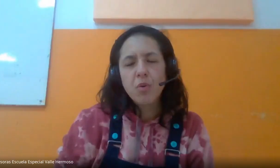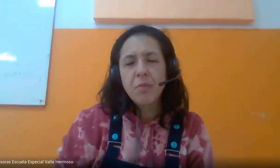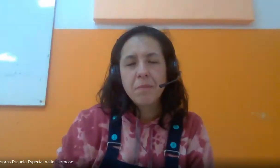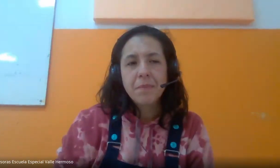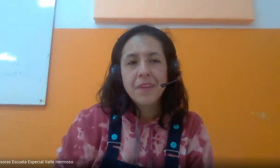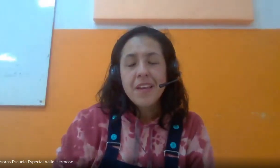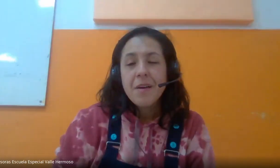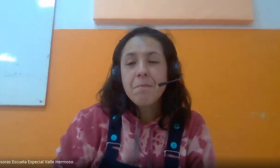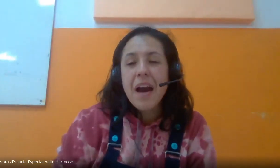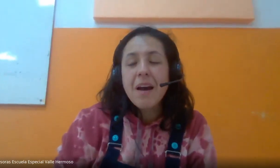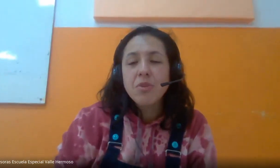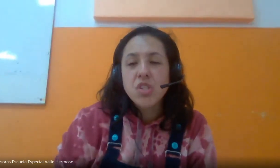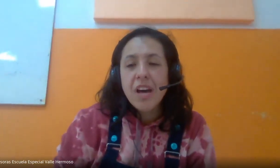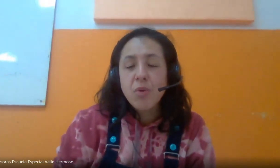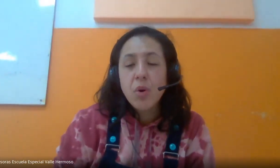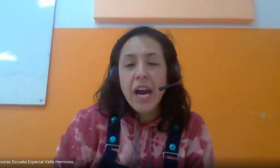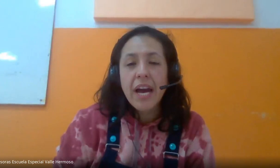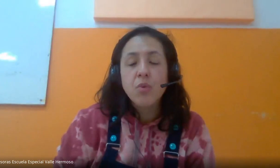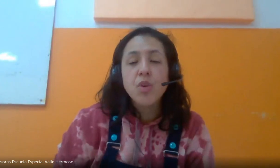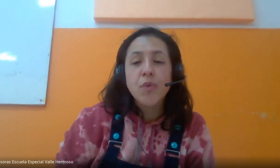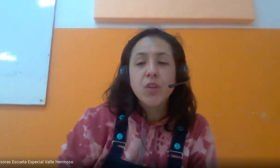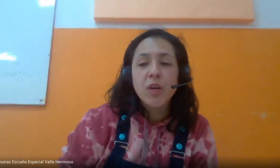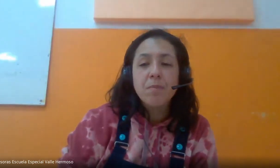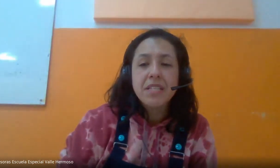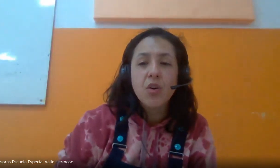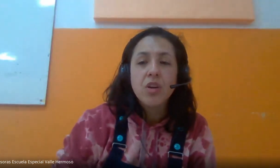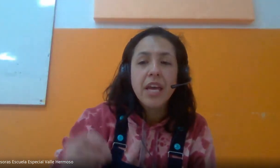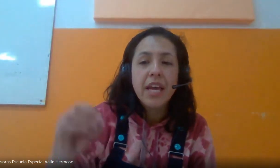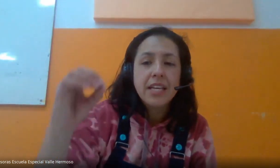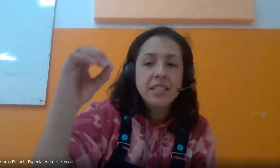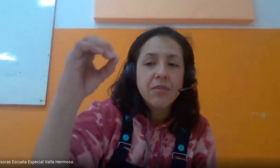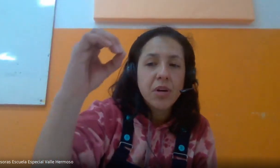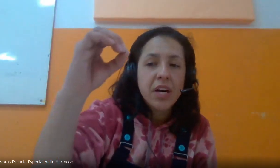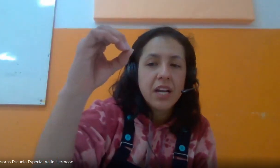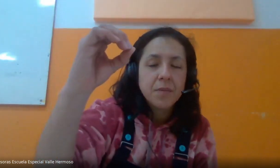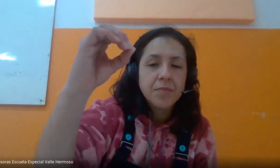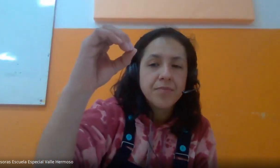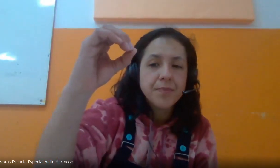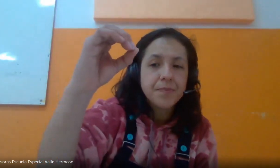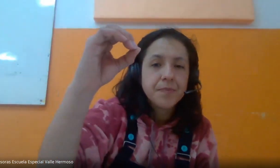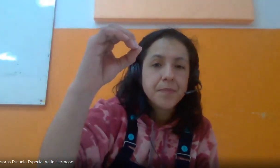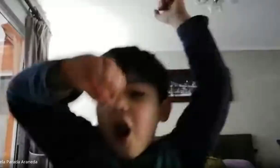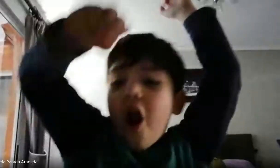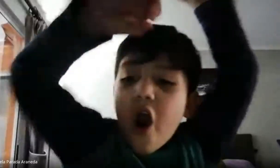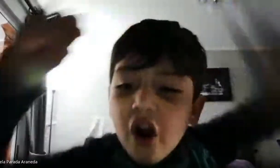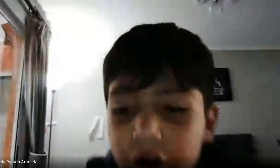preocupe. Vamos a buscar un objeto que empiece con esta vocal. ¡Oh!